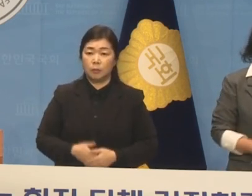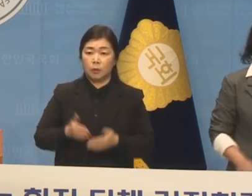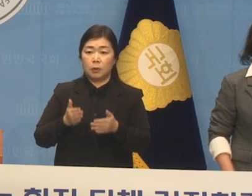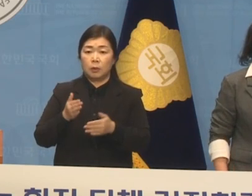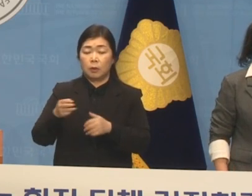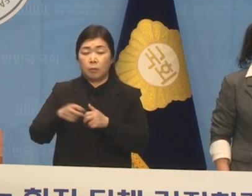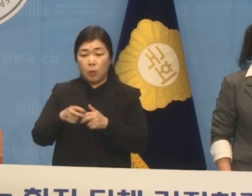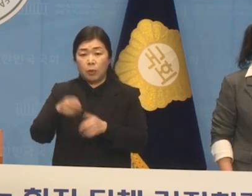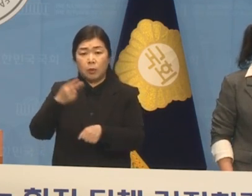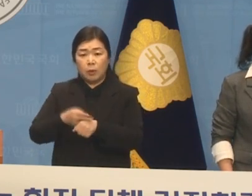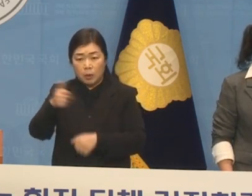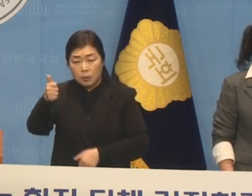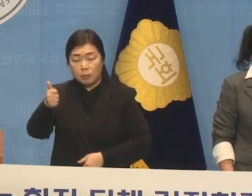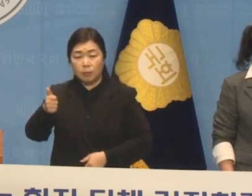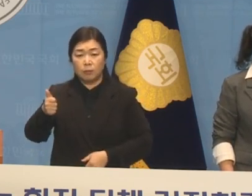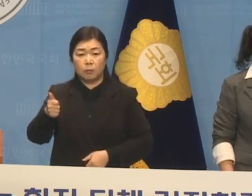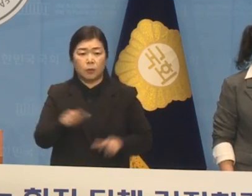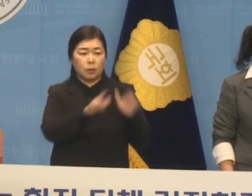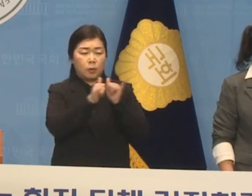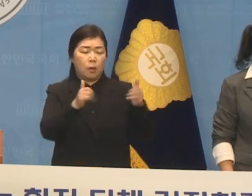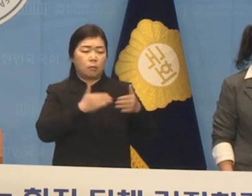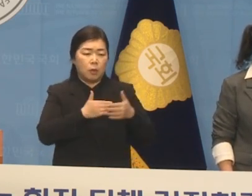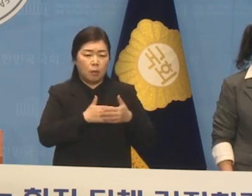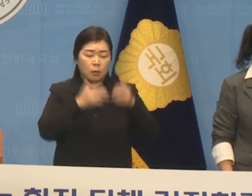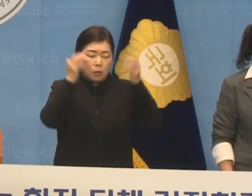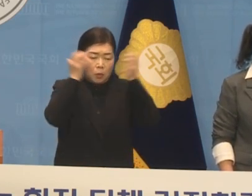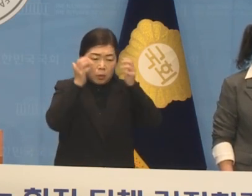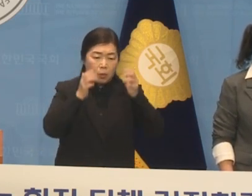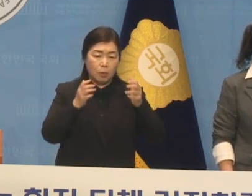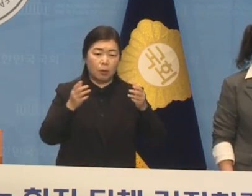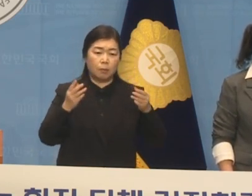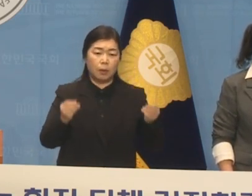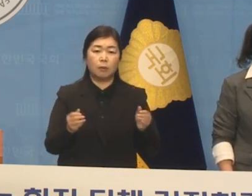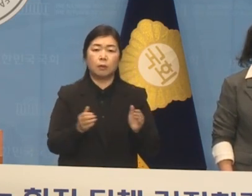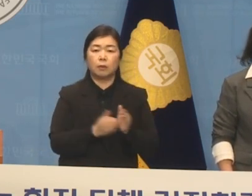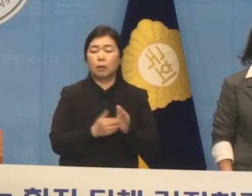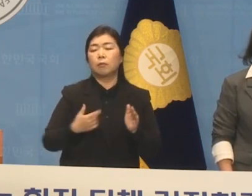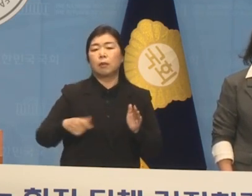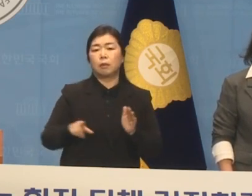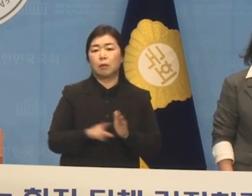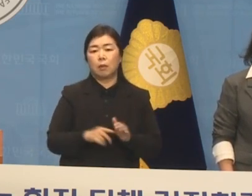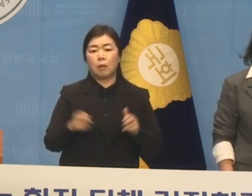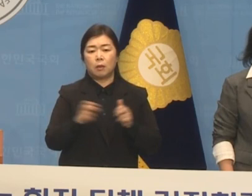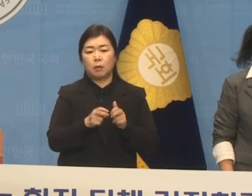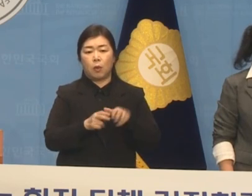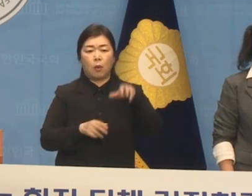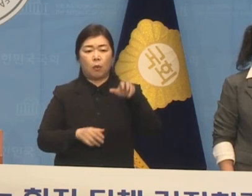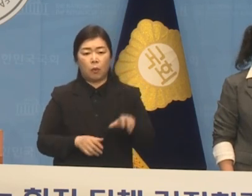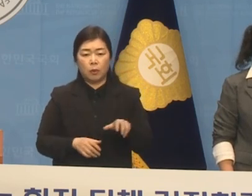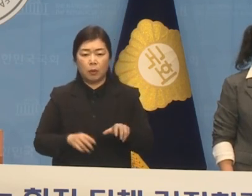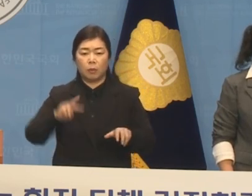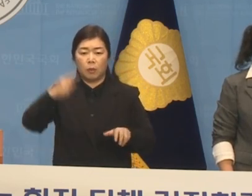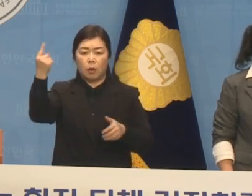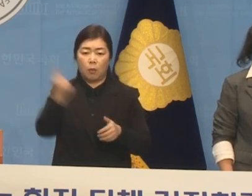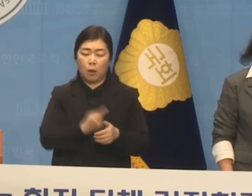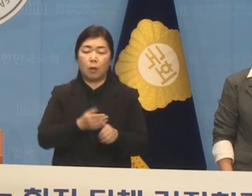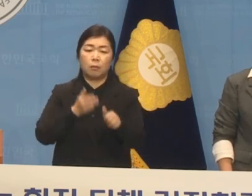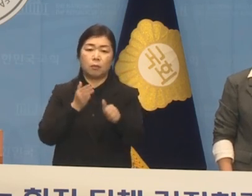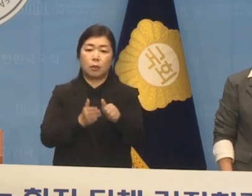불안과 극심한 고통을 끝내기 위해서 의료 현장으로 복귀해 주시기